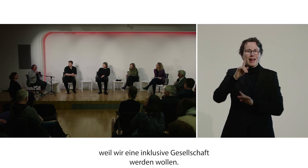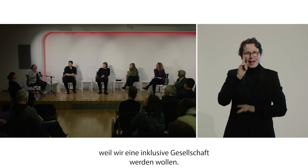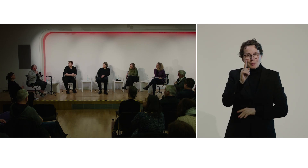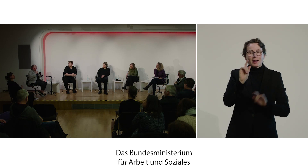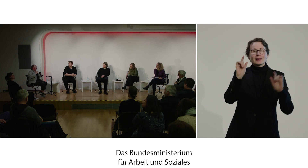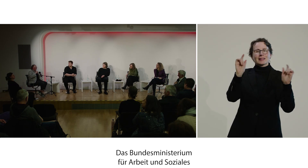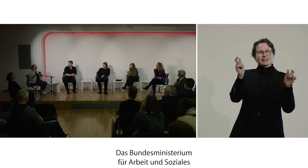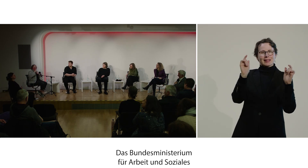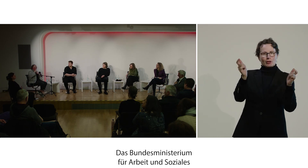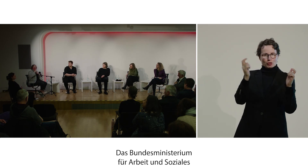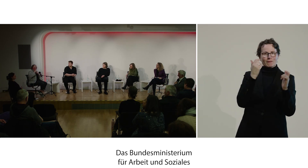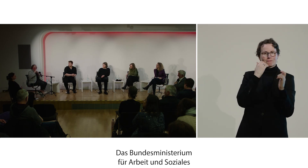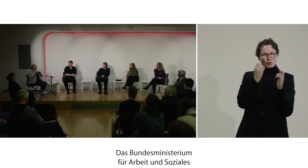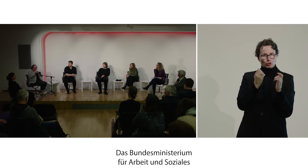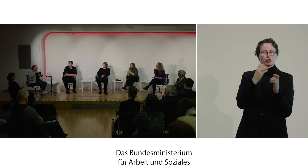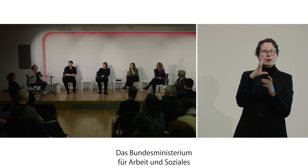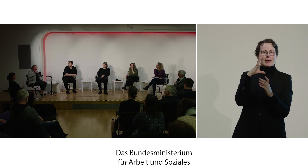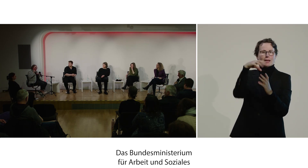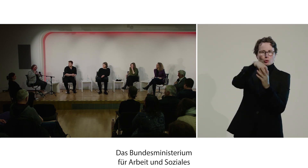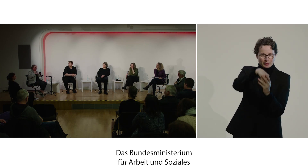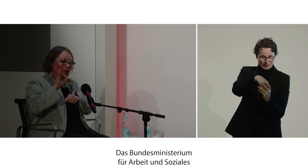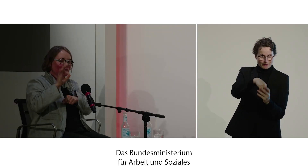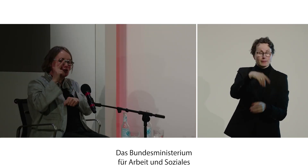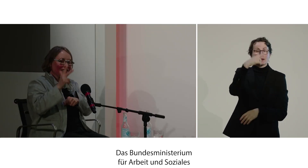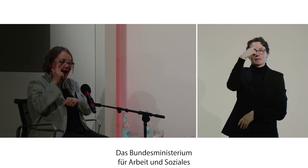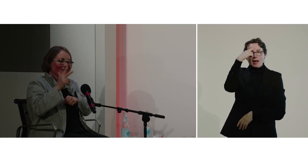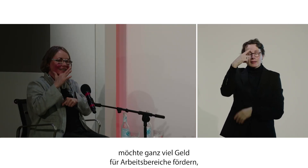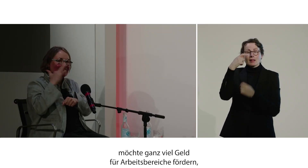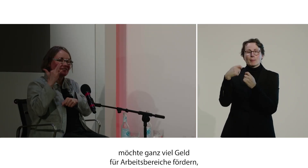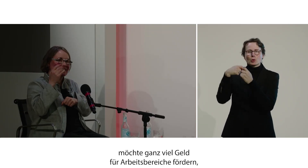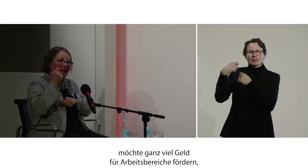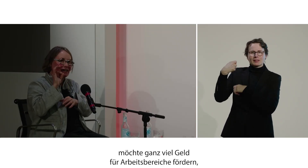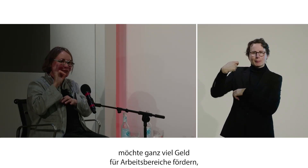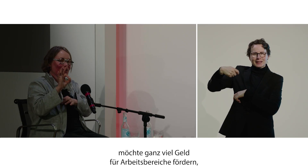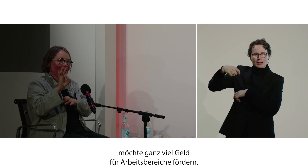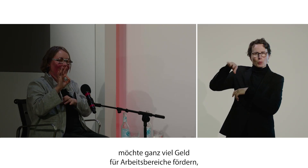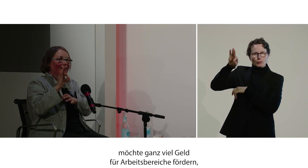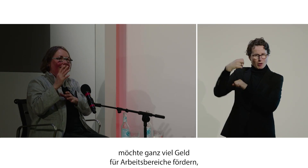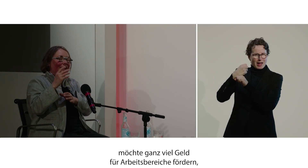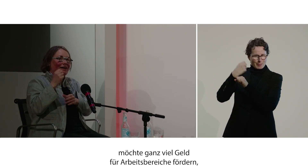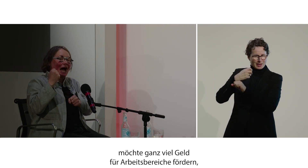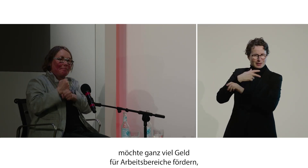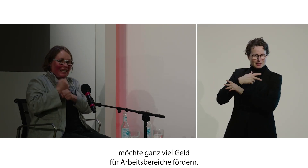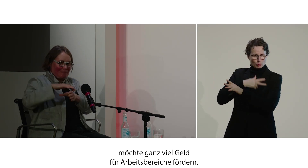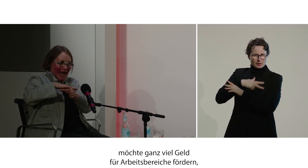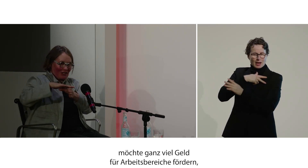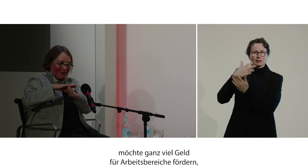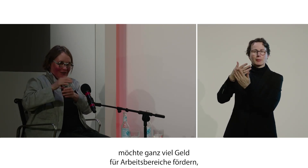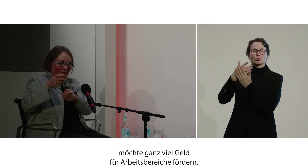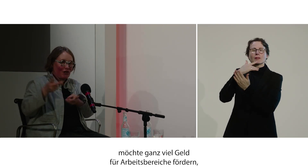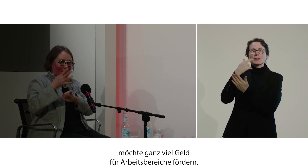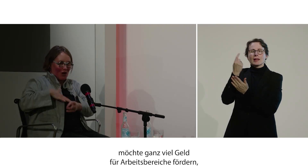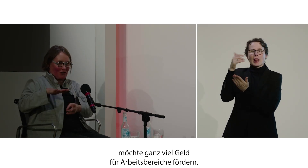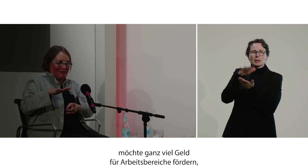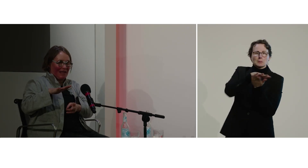Gesellschaft. Und ich weiß, dass das Bundesministerium für Arbeit und für Soziales ganz viel Geld für den Arbeitsbereich